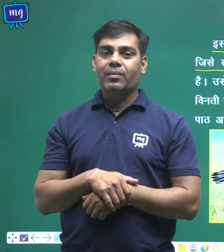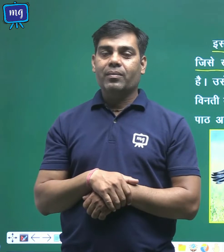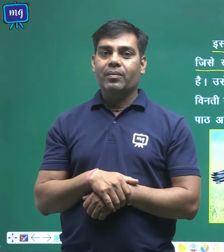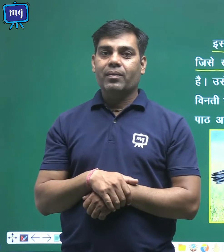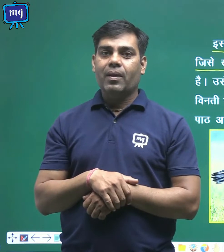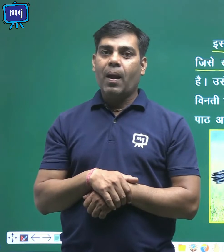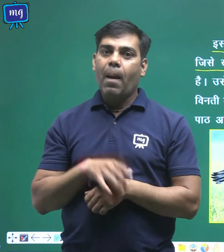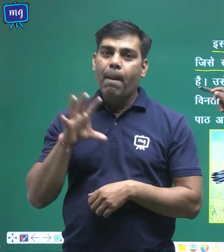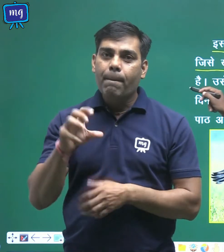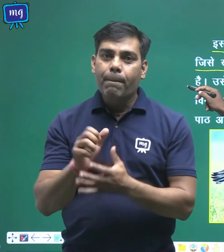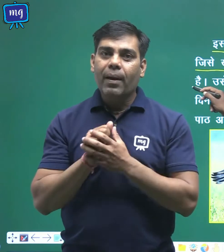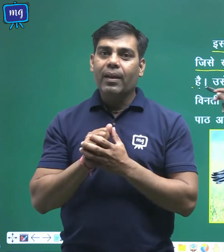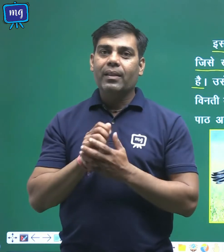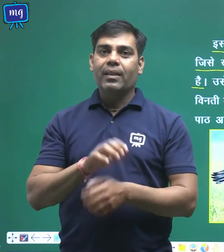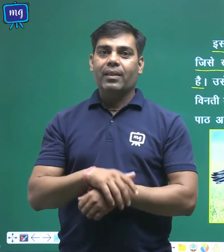पकड़ लेता है,